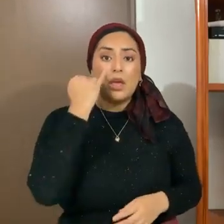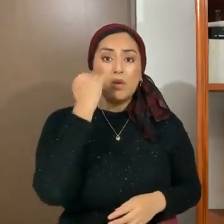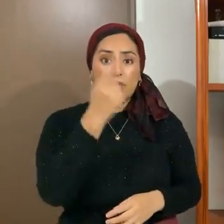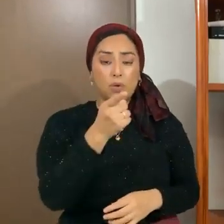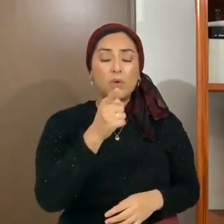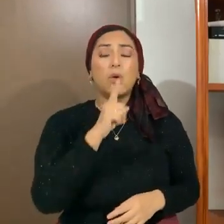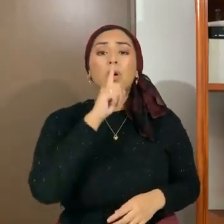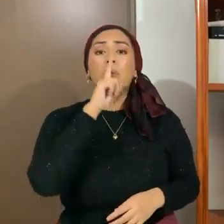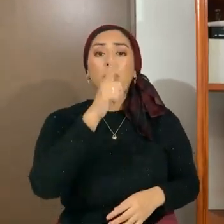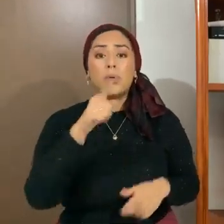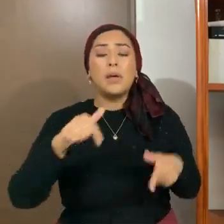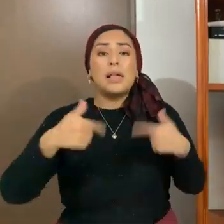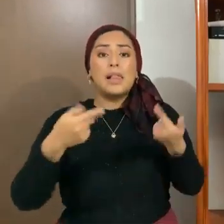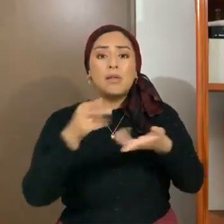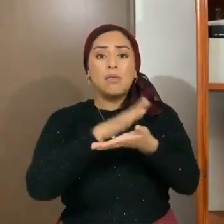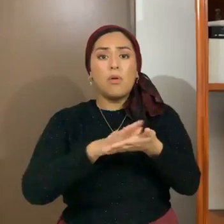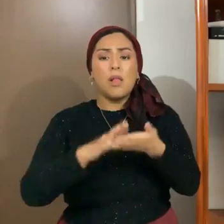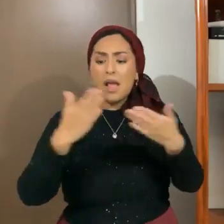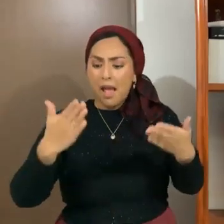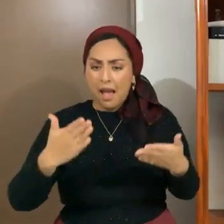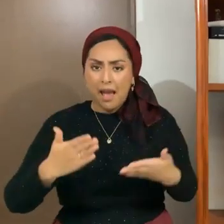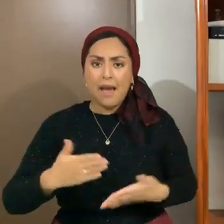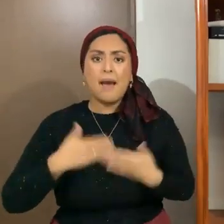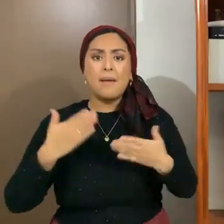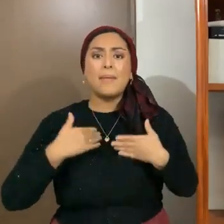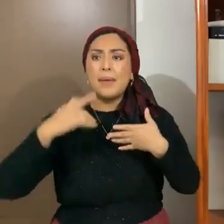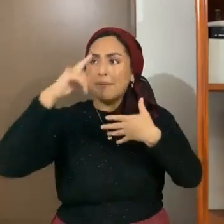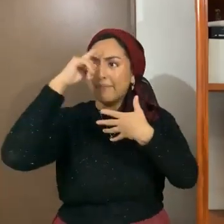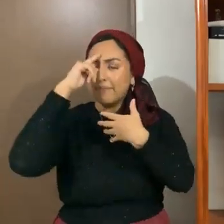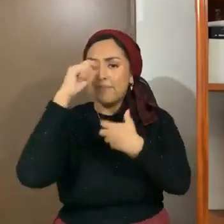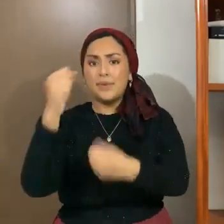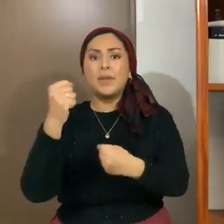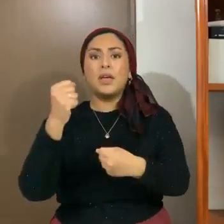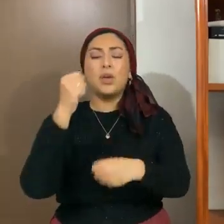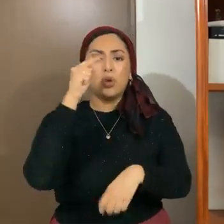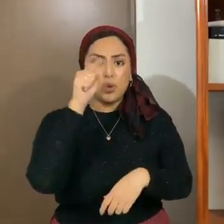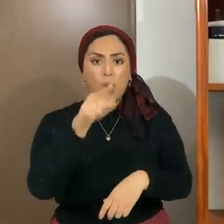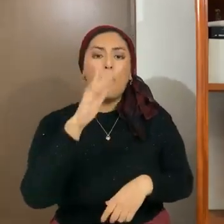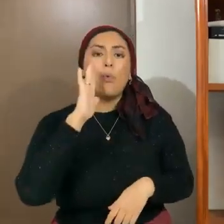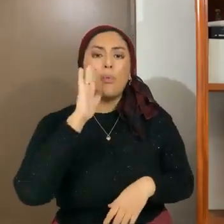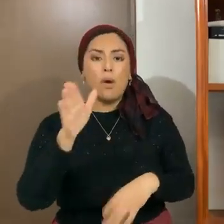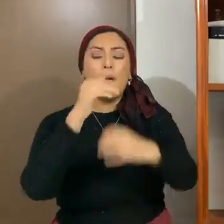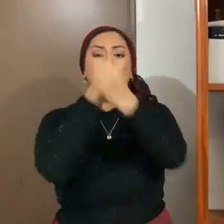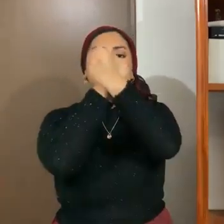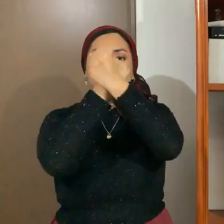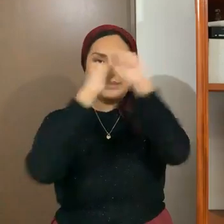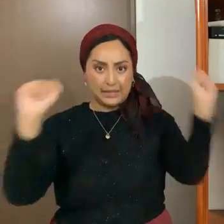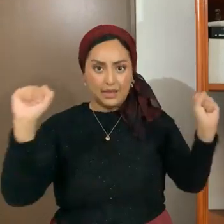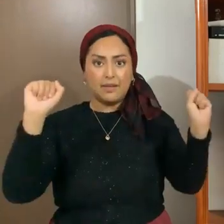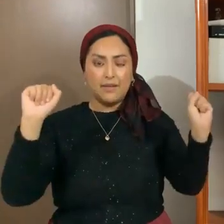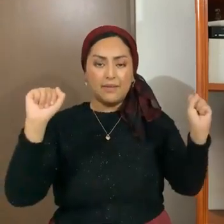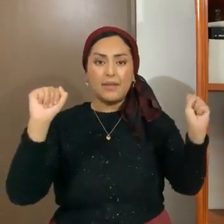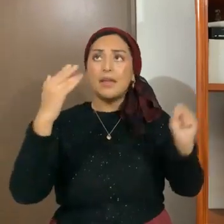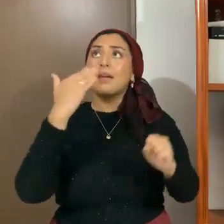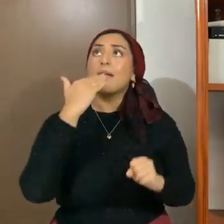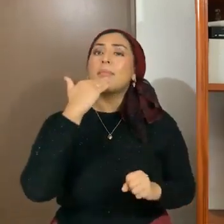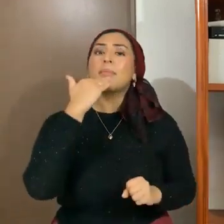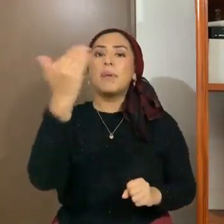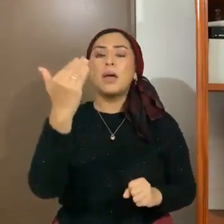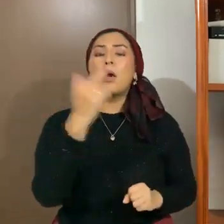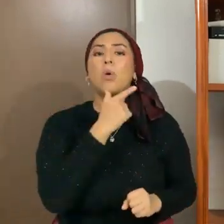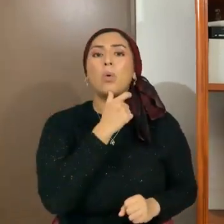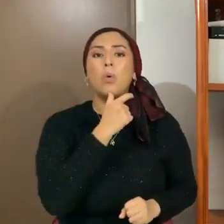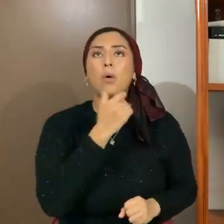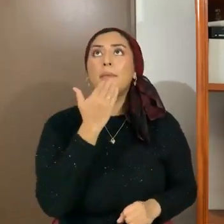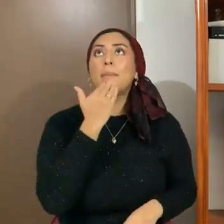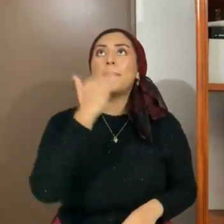eres verdaderamente santo, ten certeza y seguridad de tu salvación. Ten certeza y seguridad por los méritos, por su sacrificio